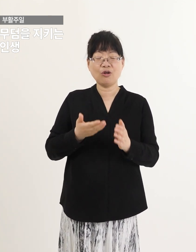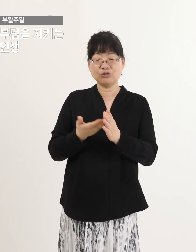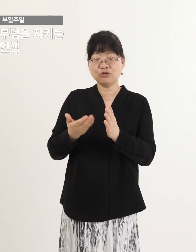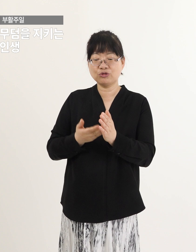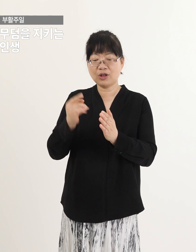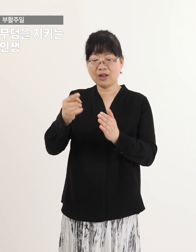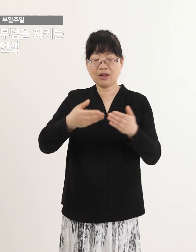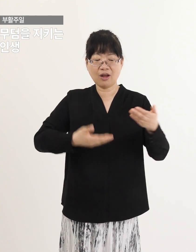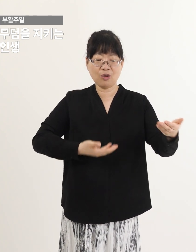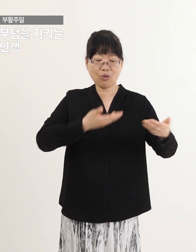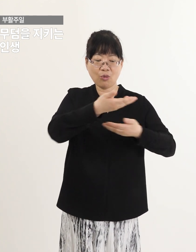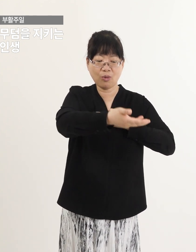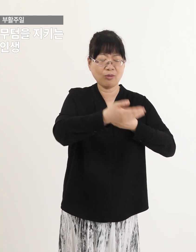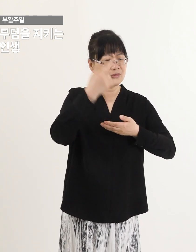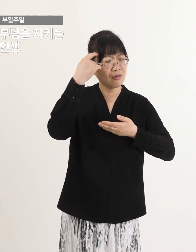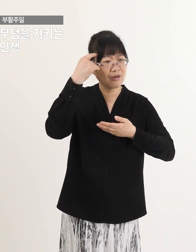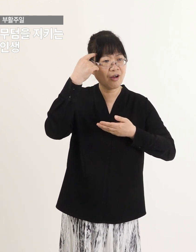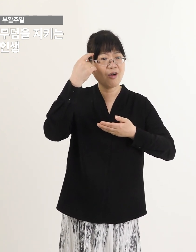생각을 했는지.